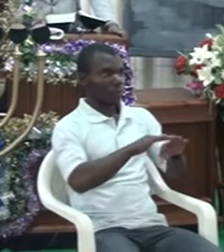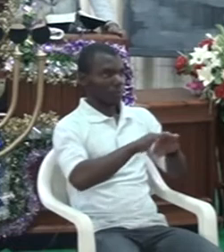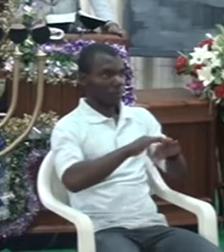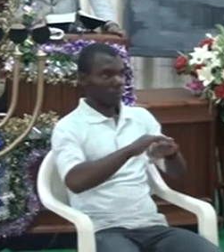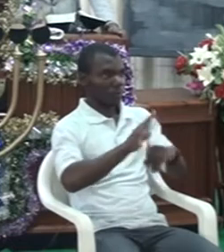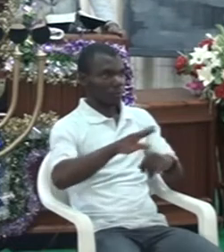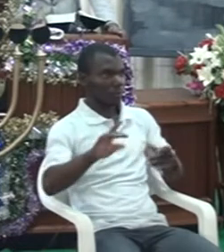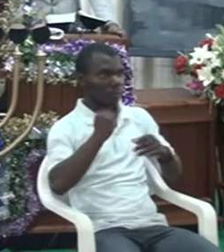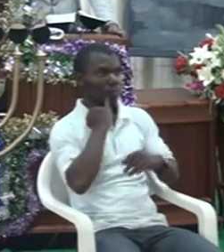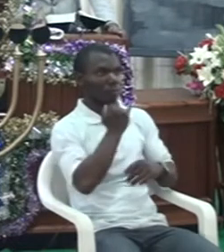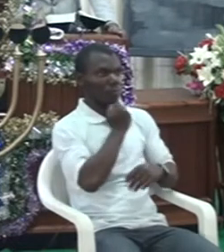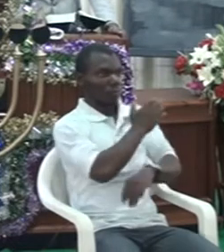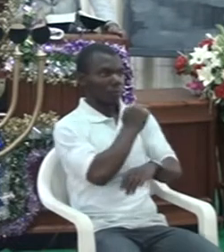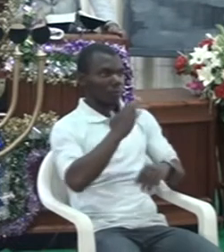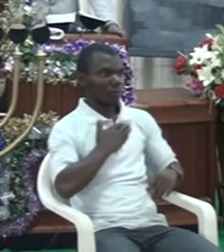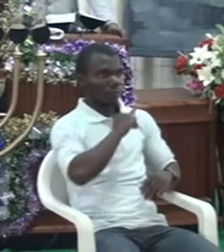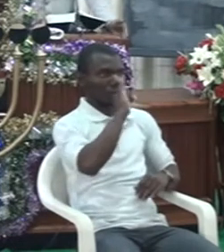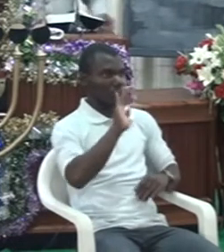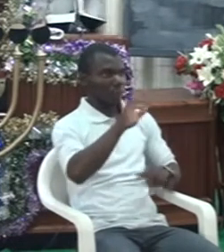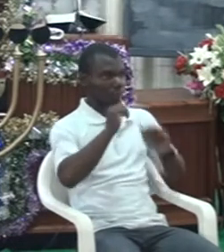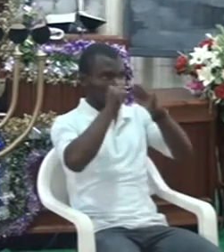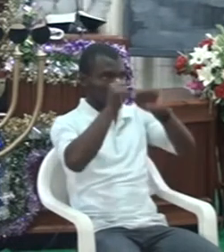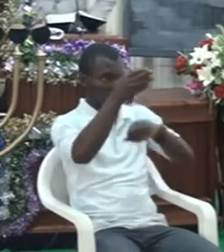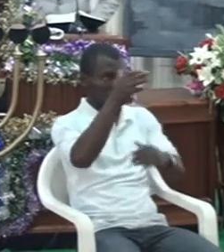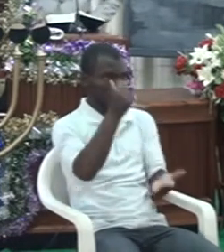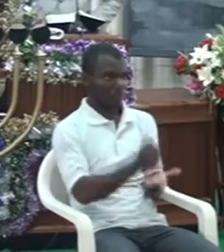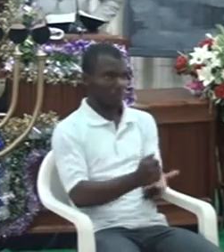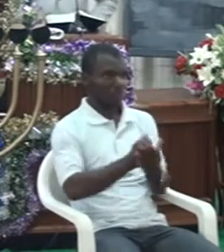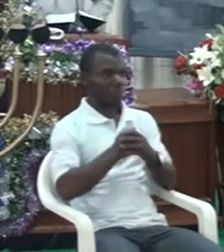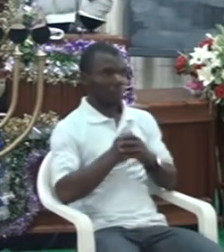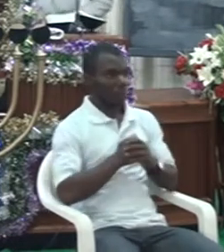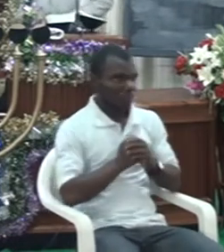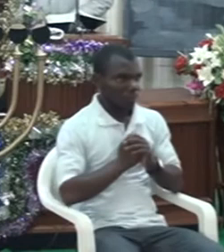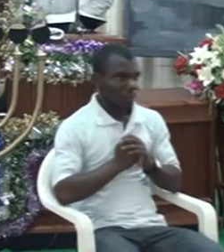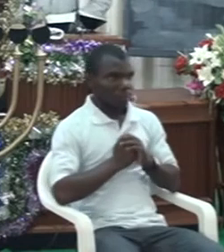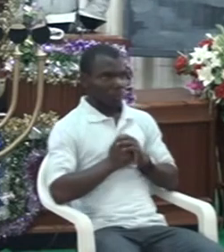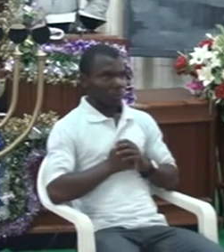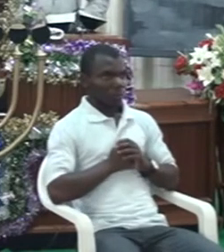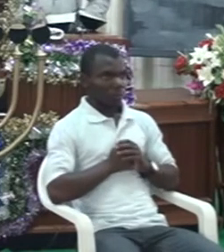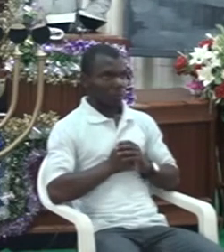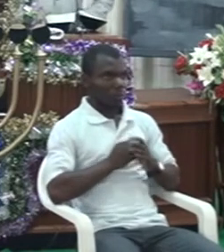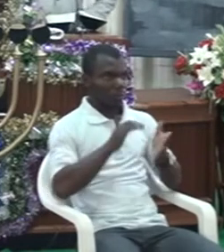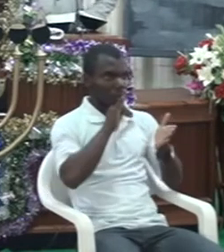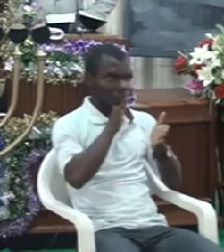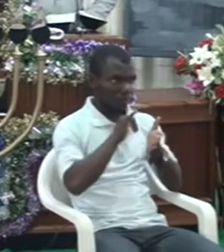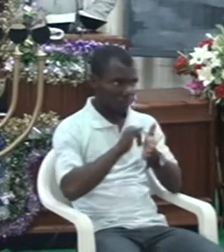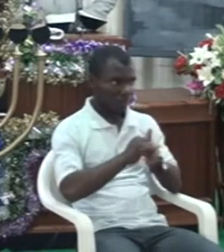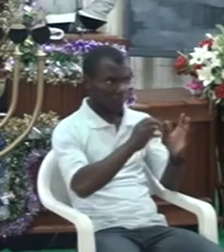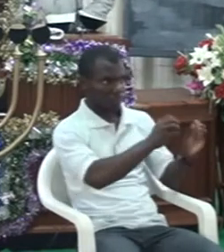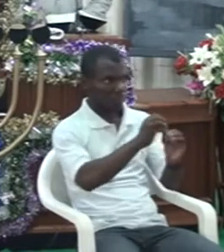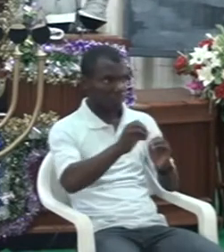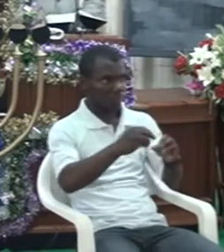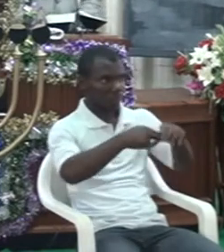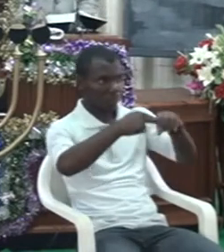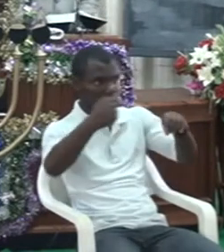Israeli, nami nitawabariki. Amina. Amen. Amen. Ni ordre kutoka kwa Mungu.